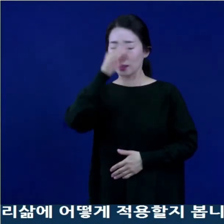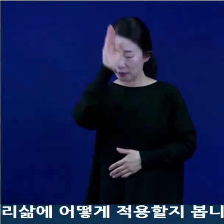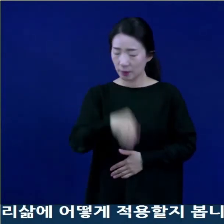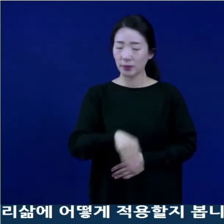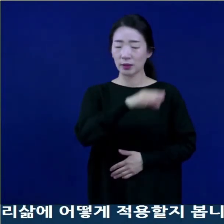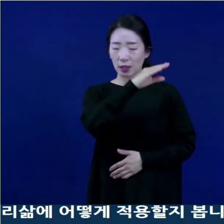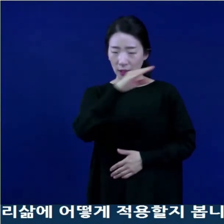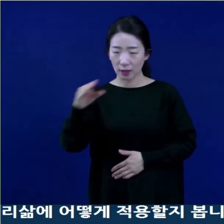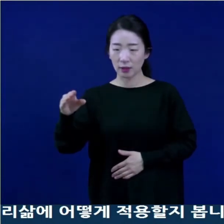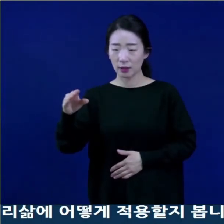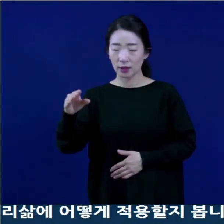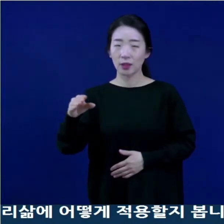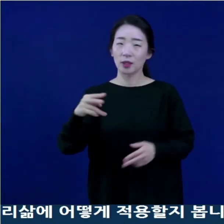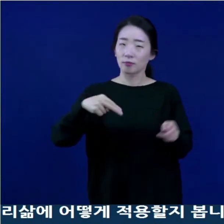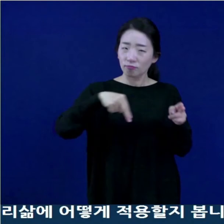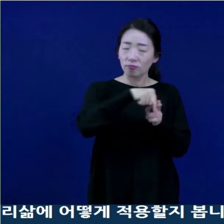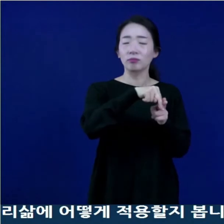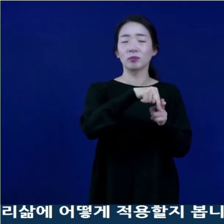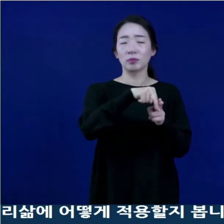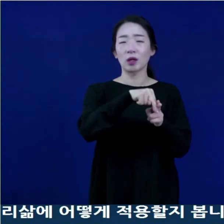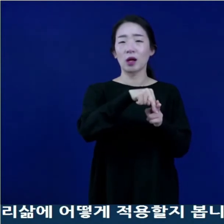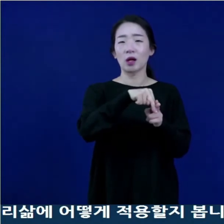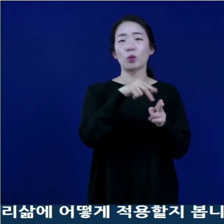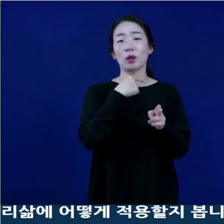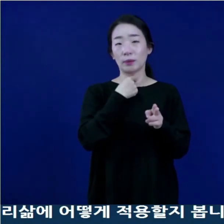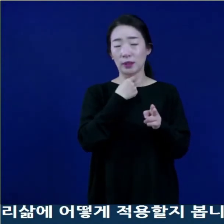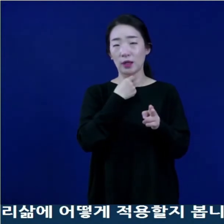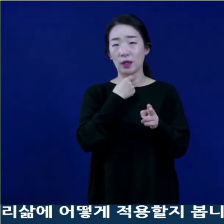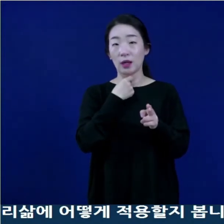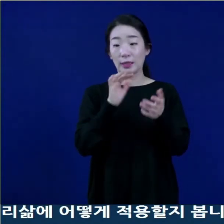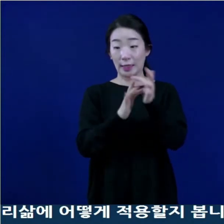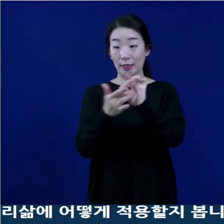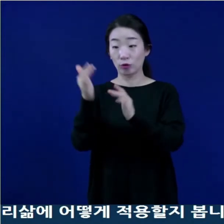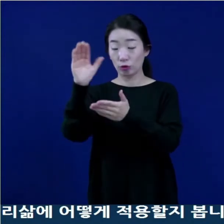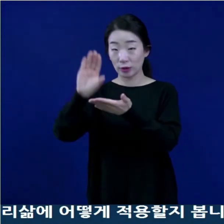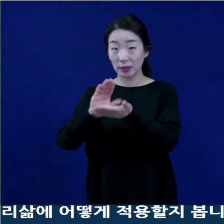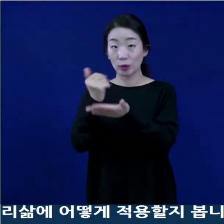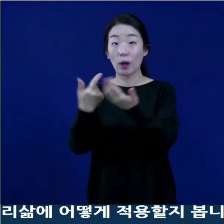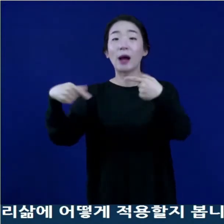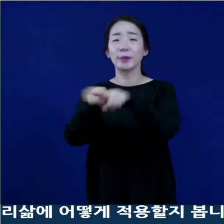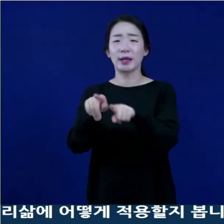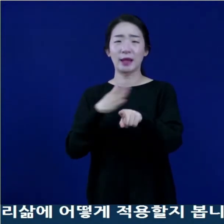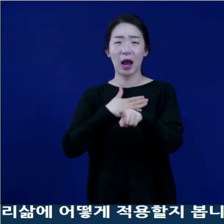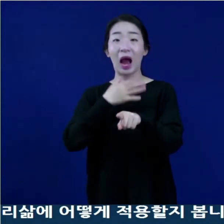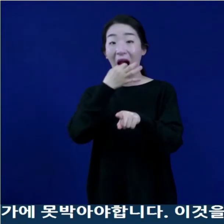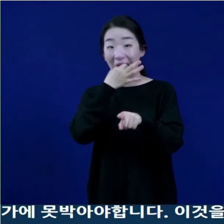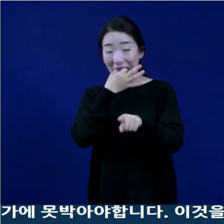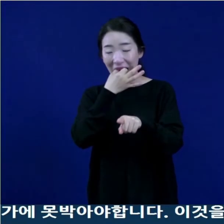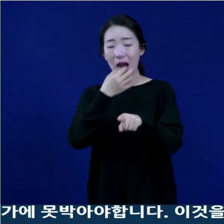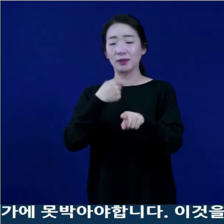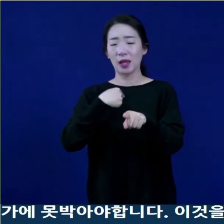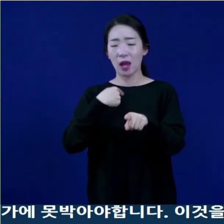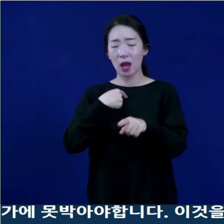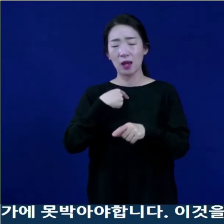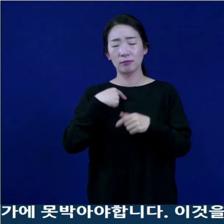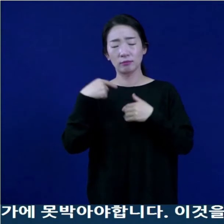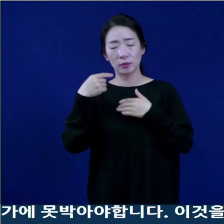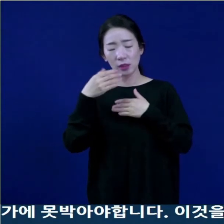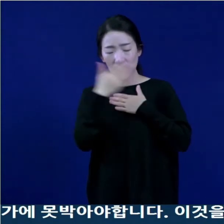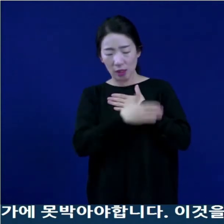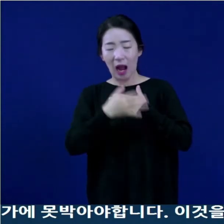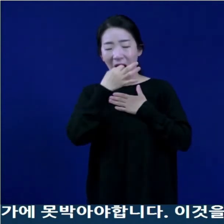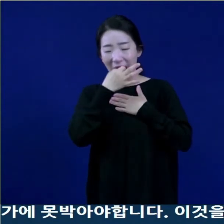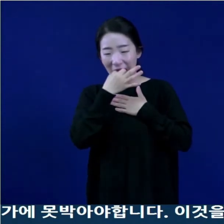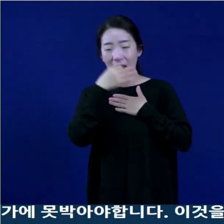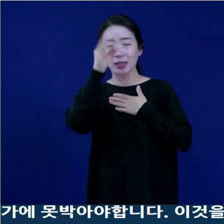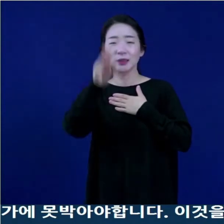못 박을 수 없겠죠. 그래서 예수 그리스도와 함께 우리의 욕심과 정욕을 십자가에 못 박으라, 이렇게 사도